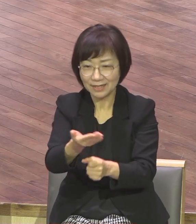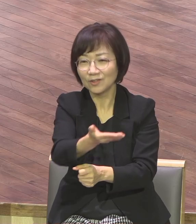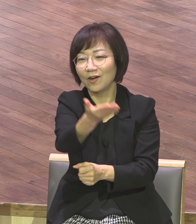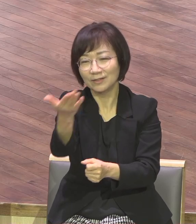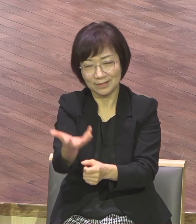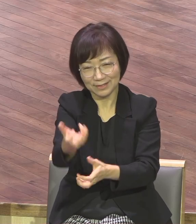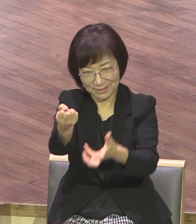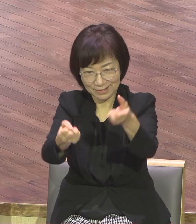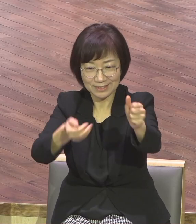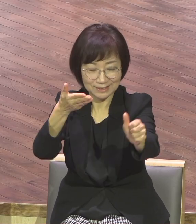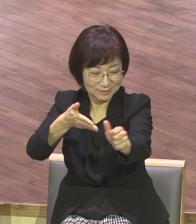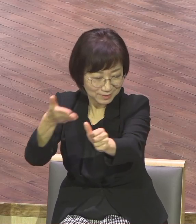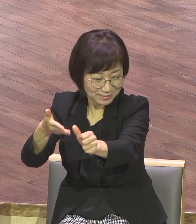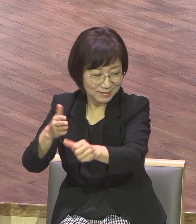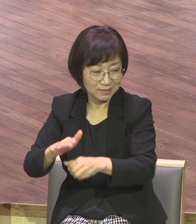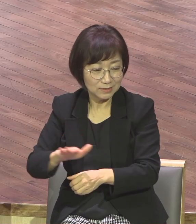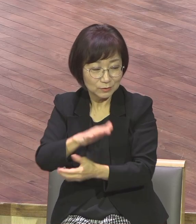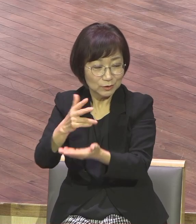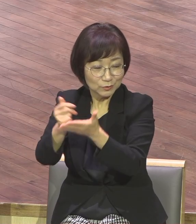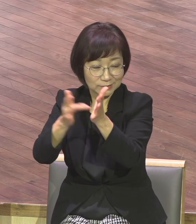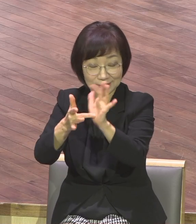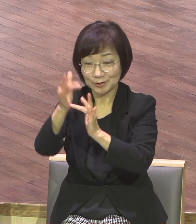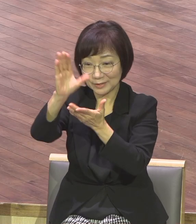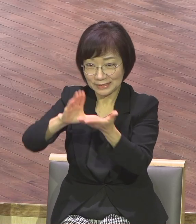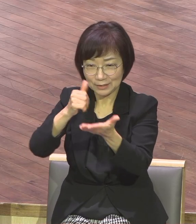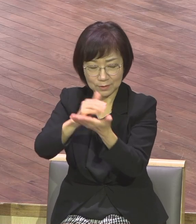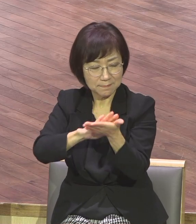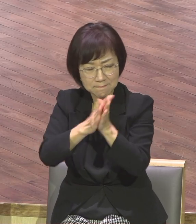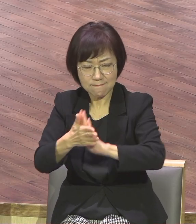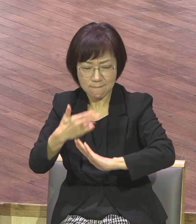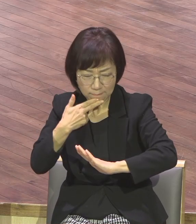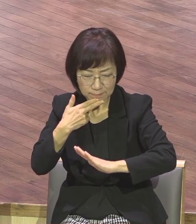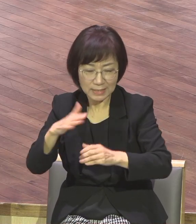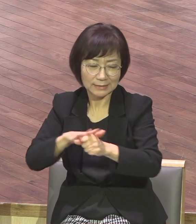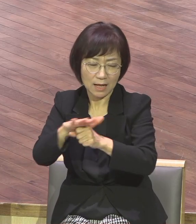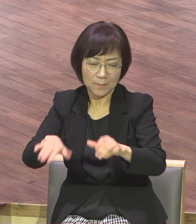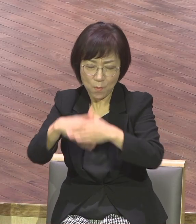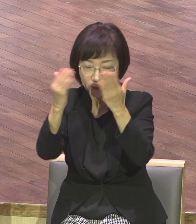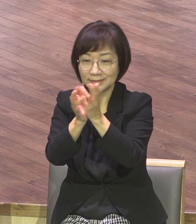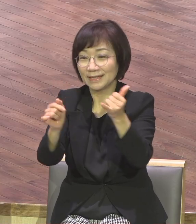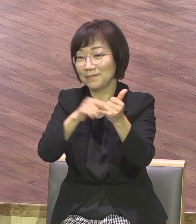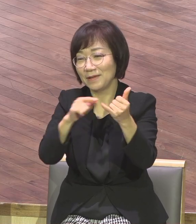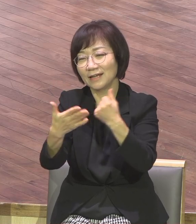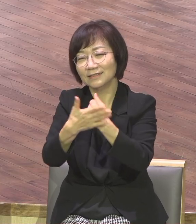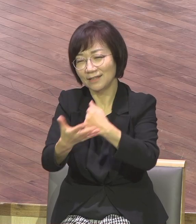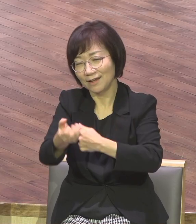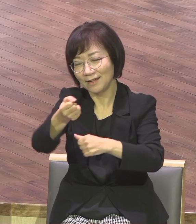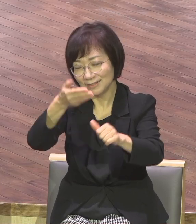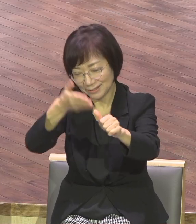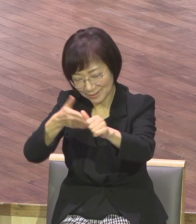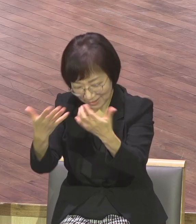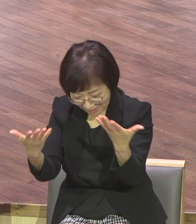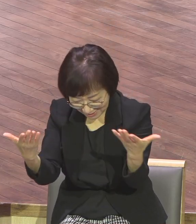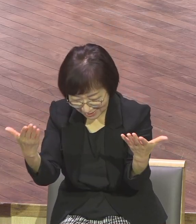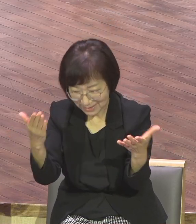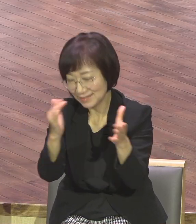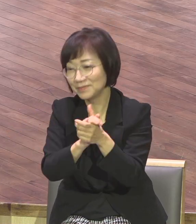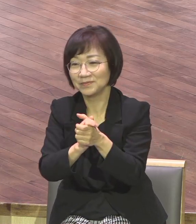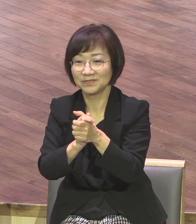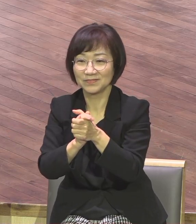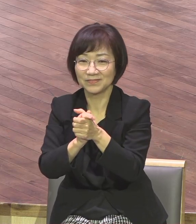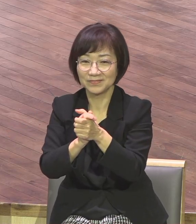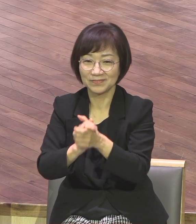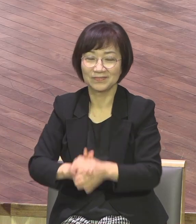있을지어다. 우리 주 예수 그리스도를 변함없이 사랑하는 모든 자에게 은혜가 있을지어다. 아멘.